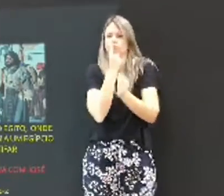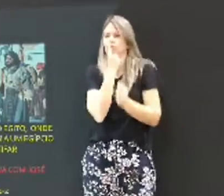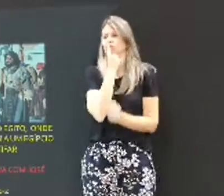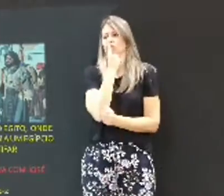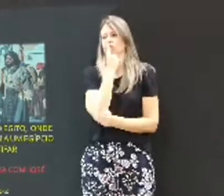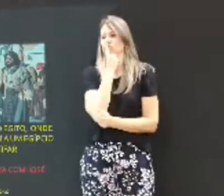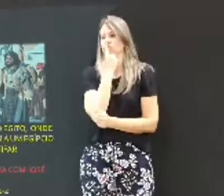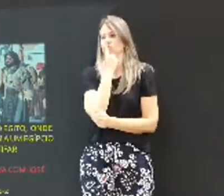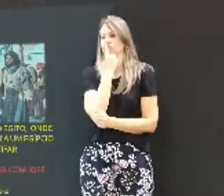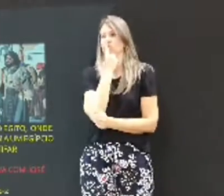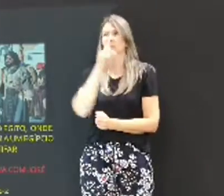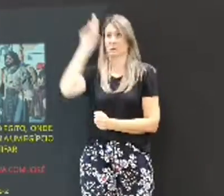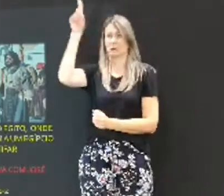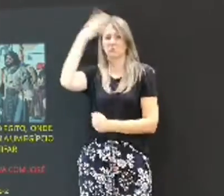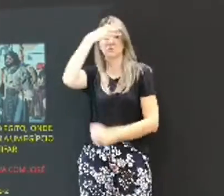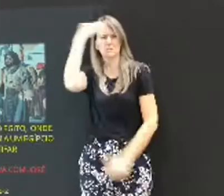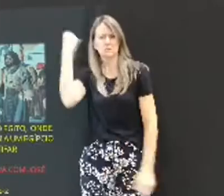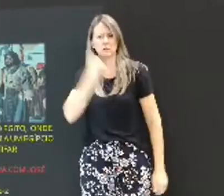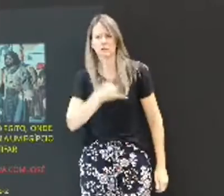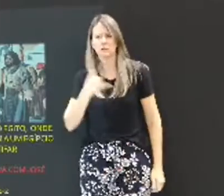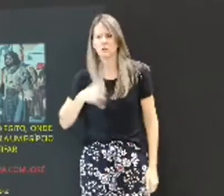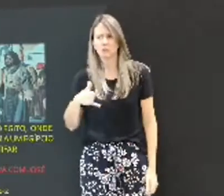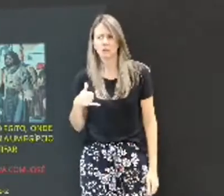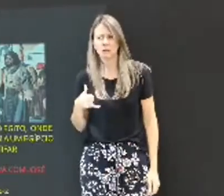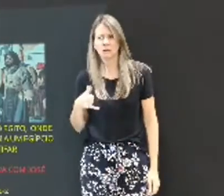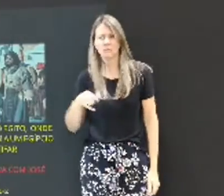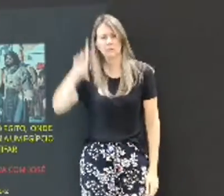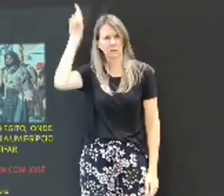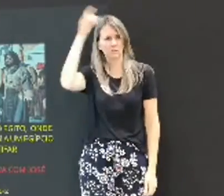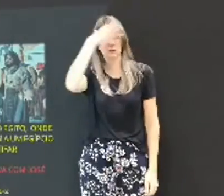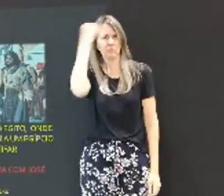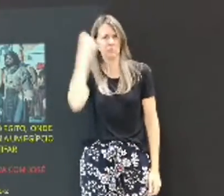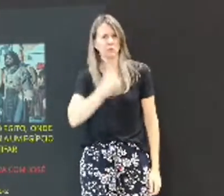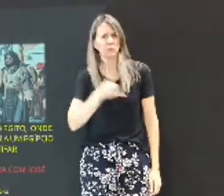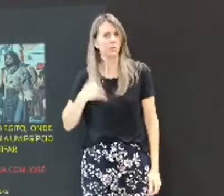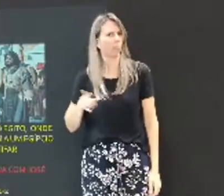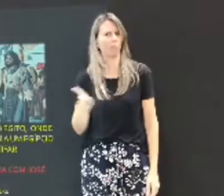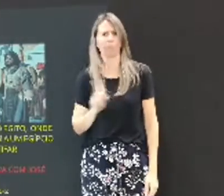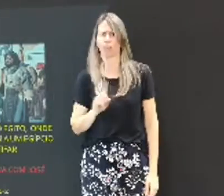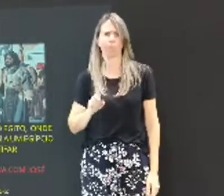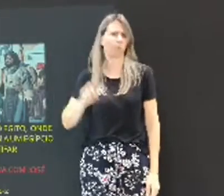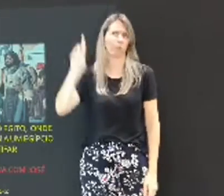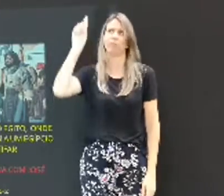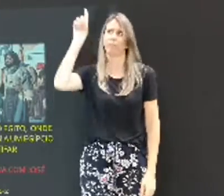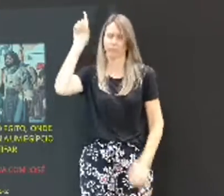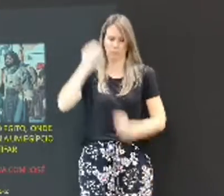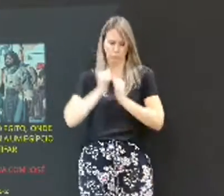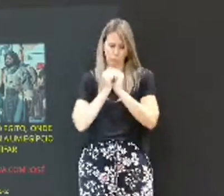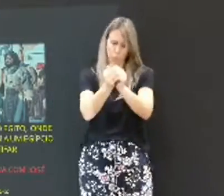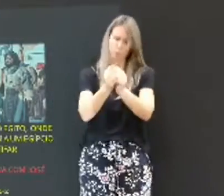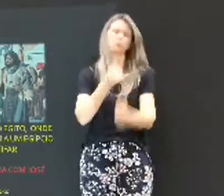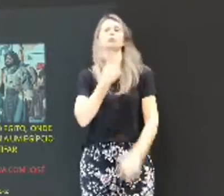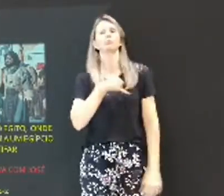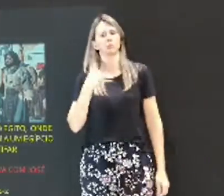junto. Tinha intimidade com o Senhor. Deus esqueceu de José? Deus esqueceu? Nunca. Deus sempre